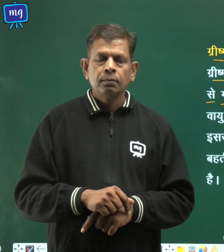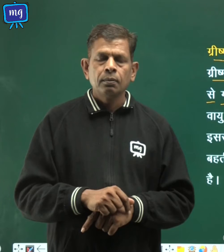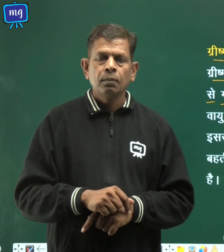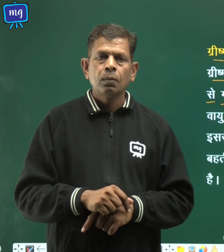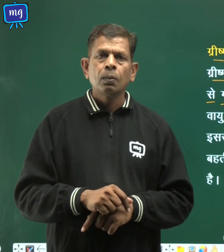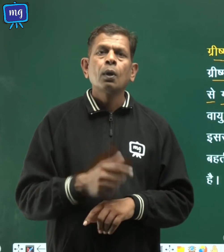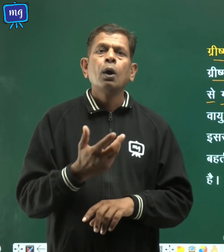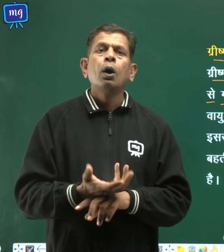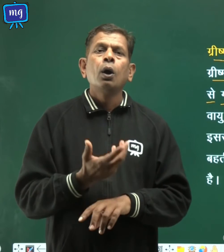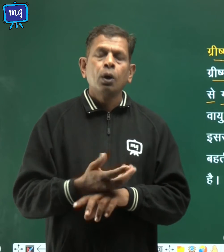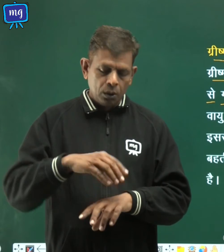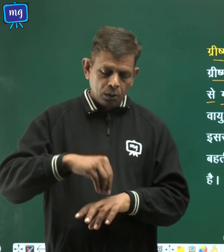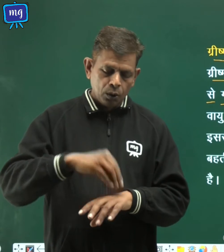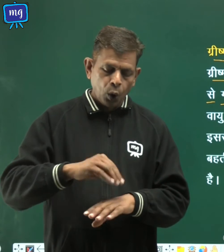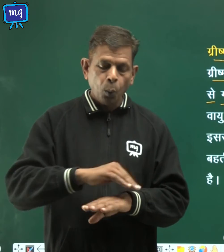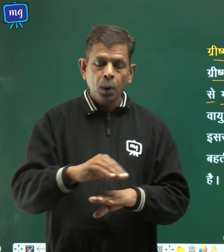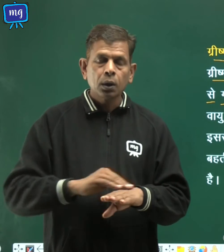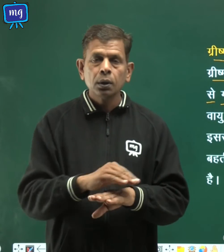थल के ऊपर की